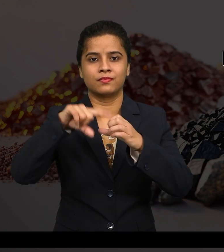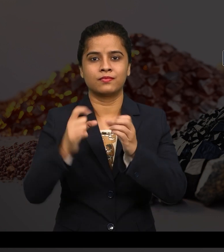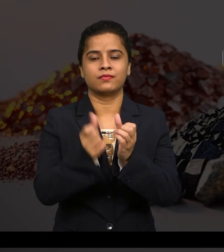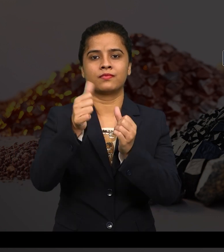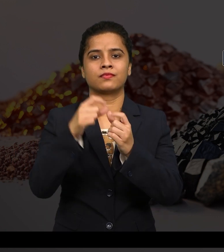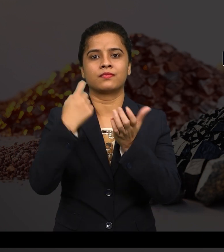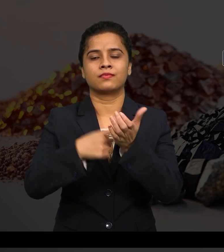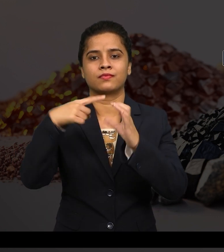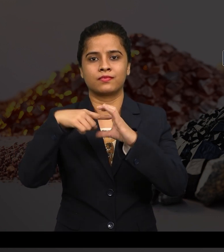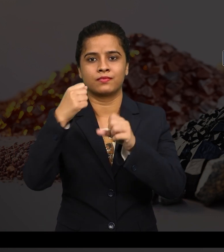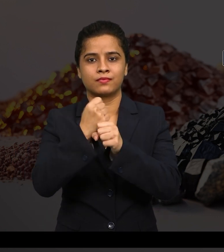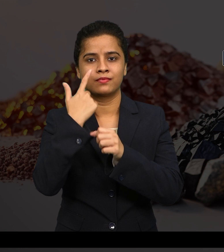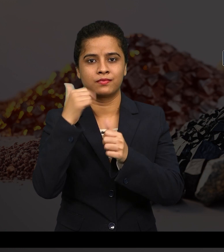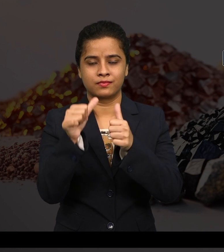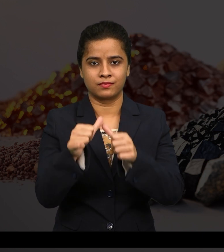ఆక్వారేజియా,